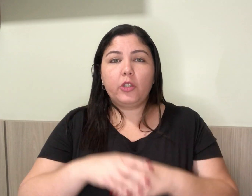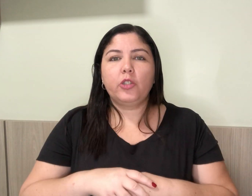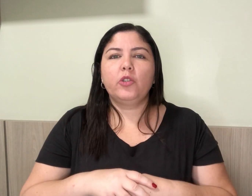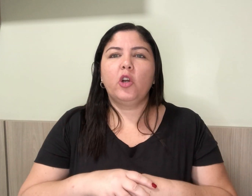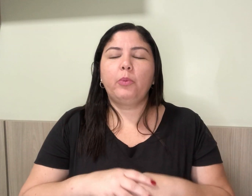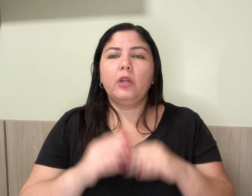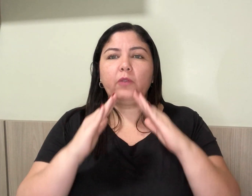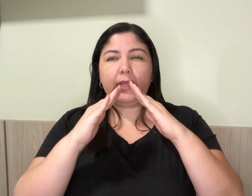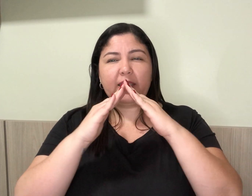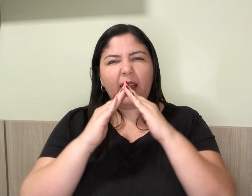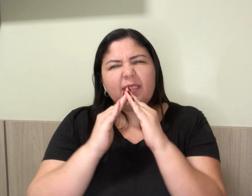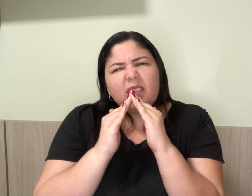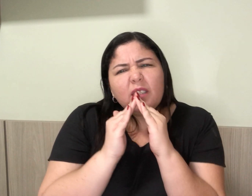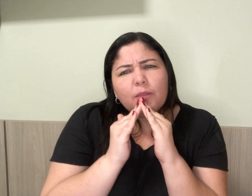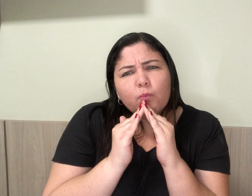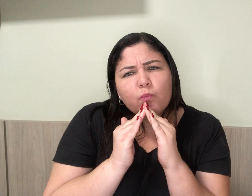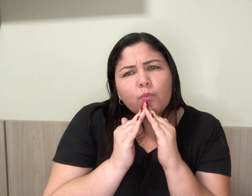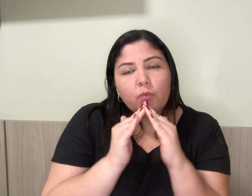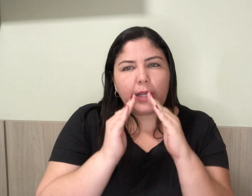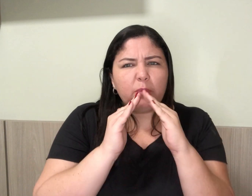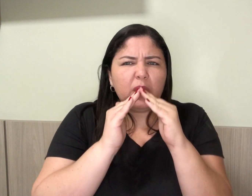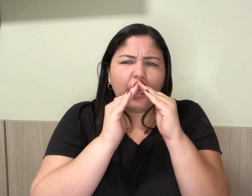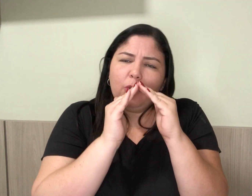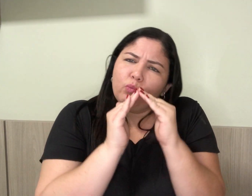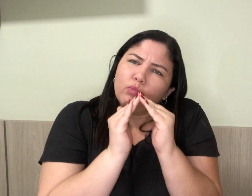gente incorpora e faz casinha, casa pequena,